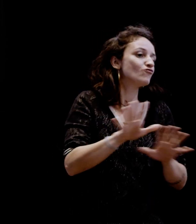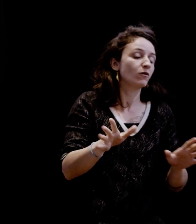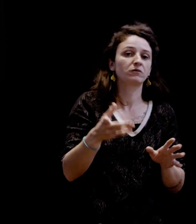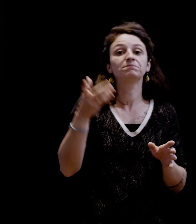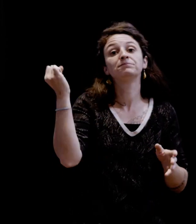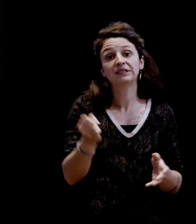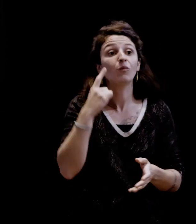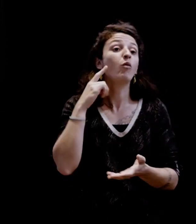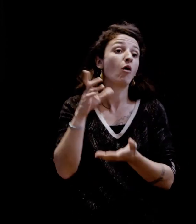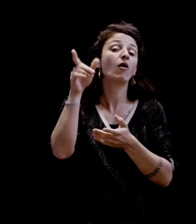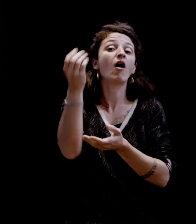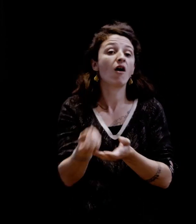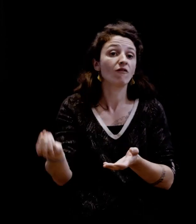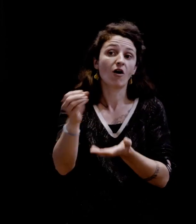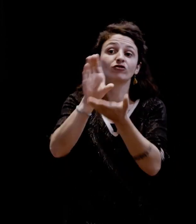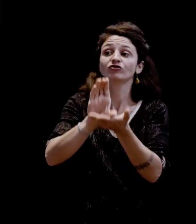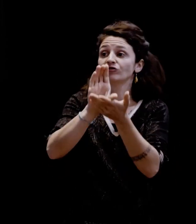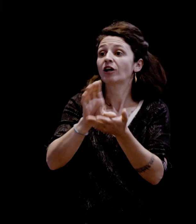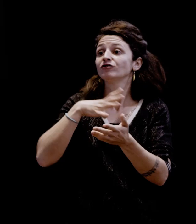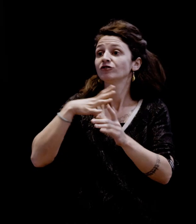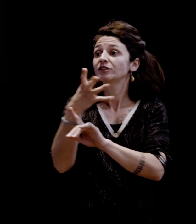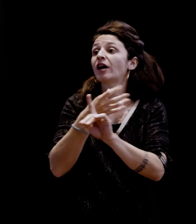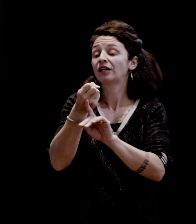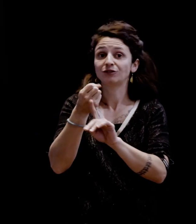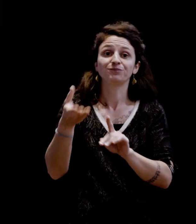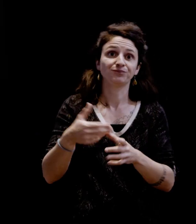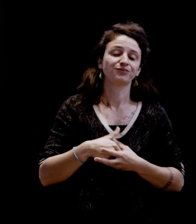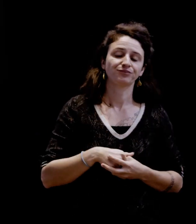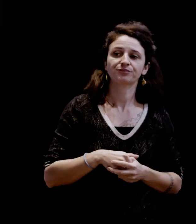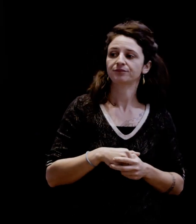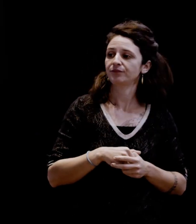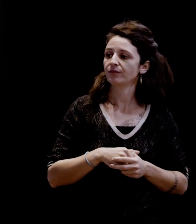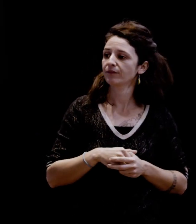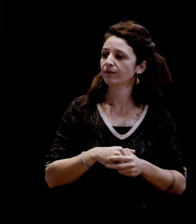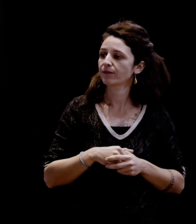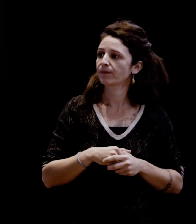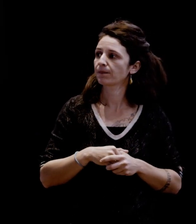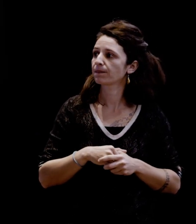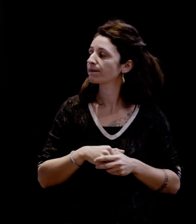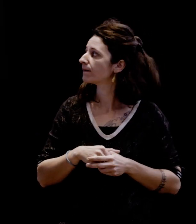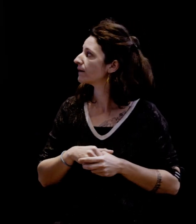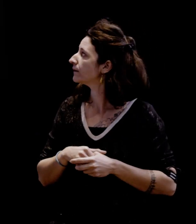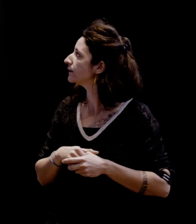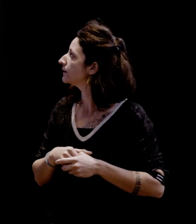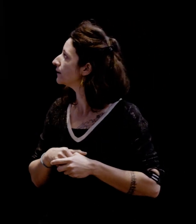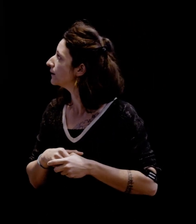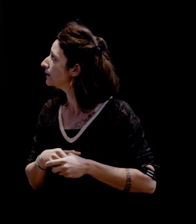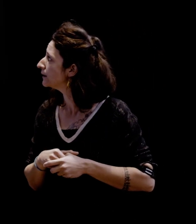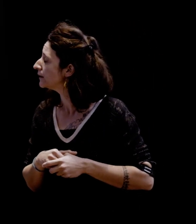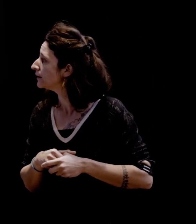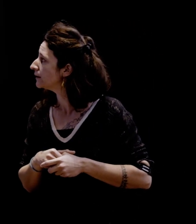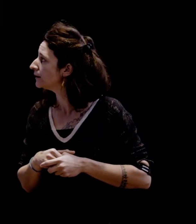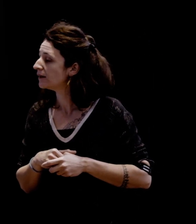hyper sensibles comme les enfants porteurs du syndrome Charge. Alors, attends. Merde, les slides se passent pas.